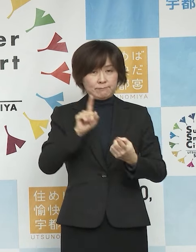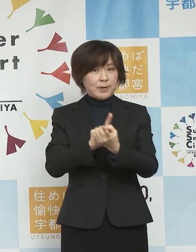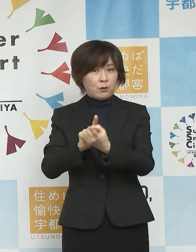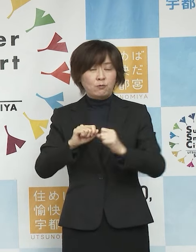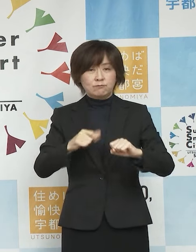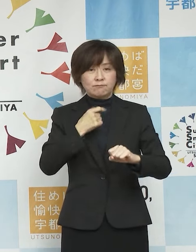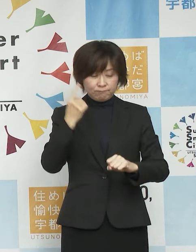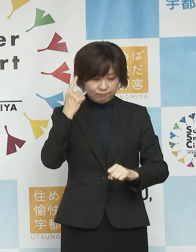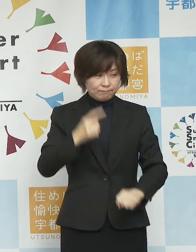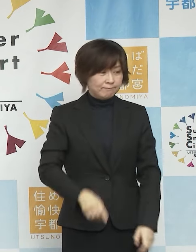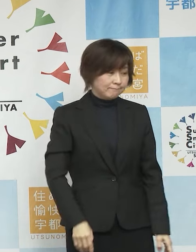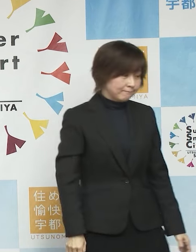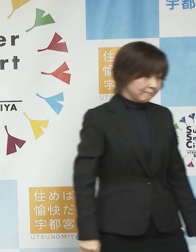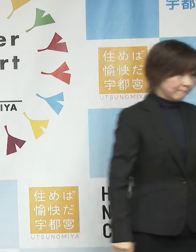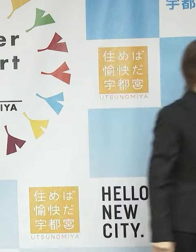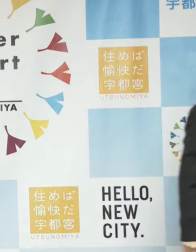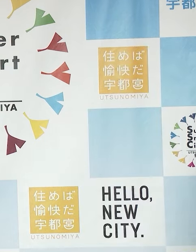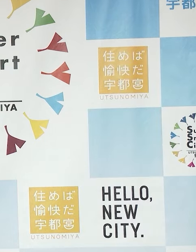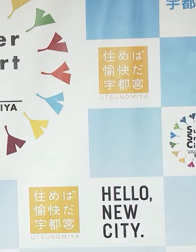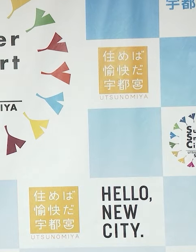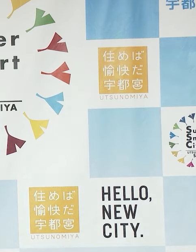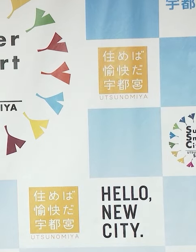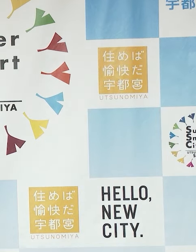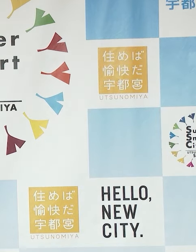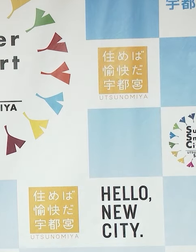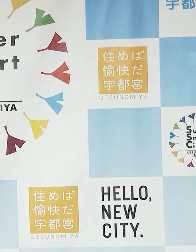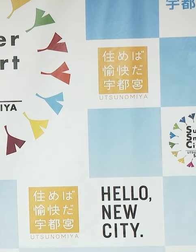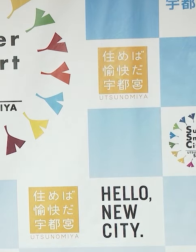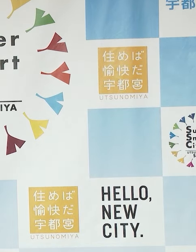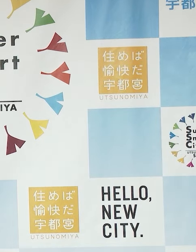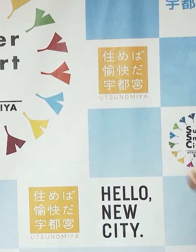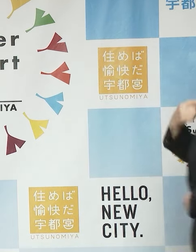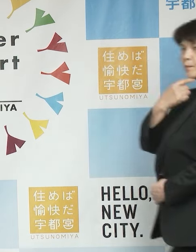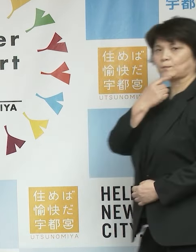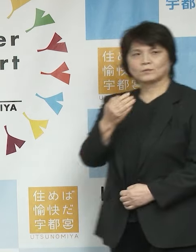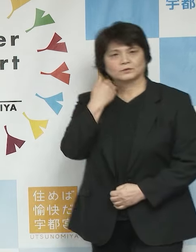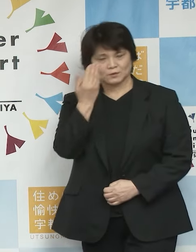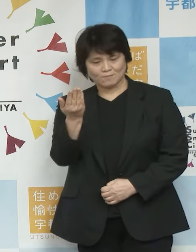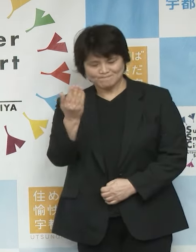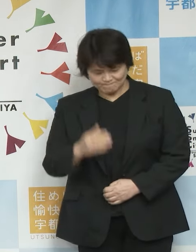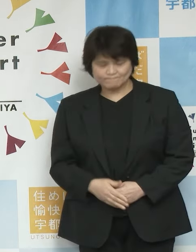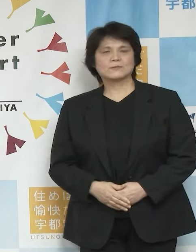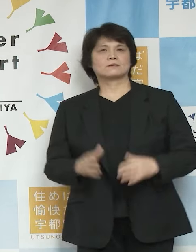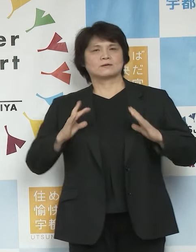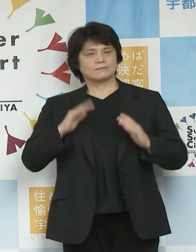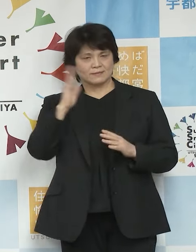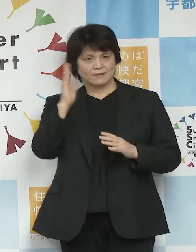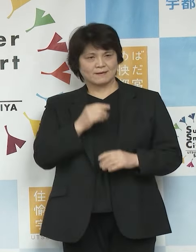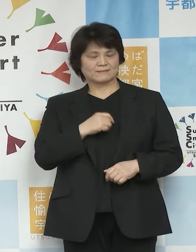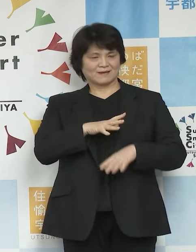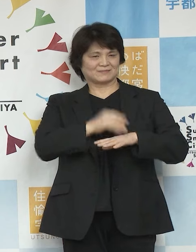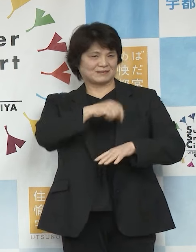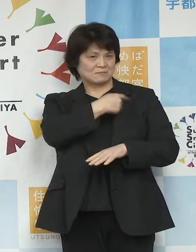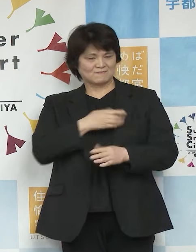してまいりたいと思います。 ありがとうございます。すみません、もう一点ちょっと続けて、慢心することなく諸子貫徹で取り組みたい